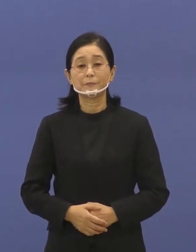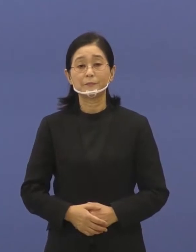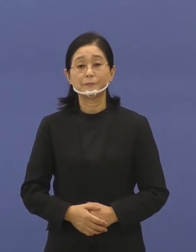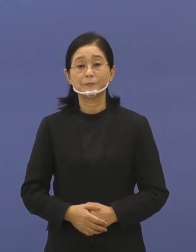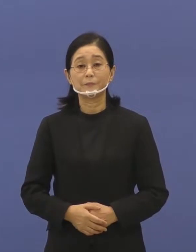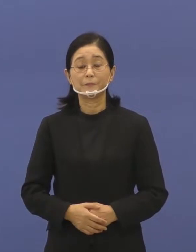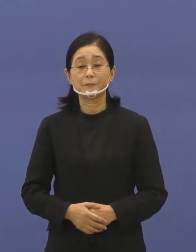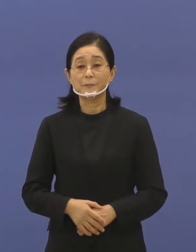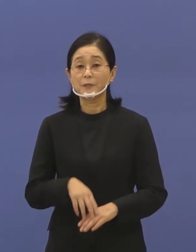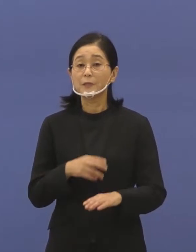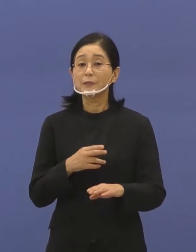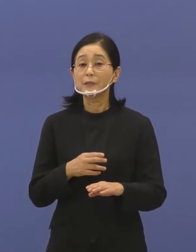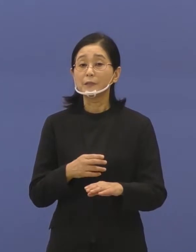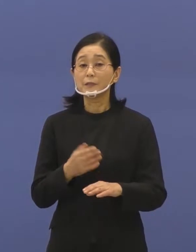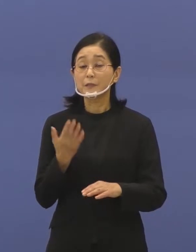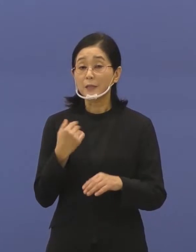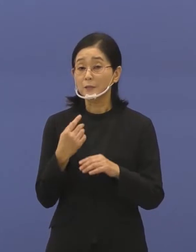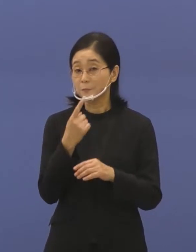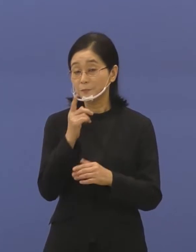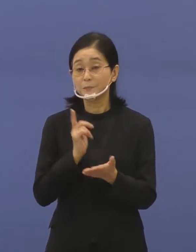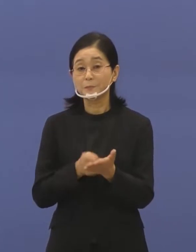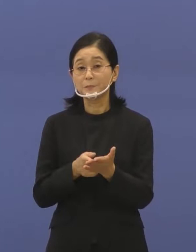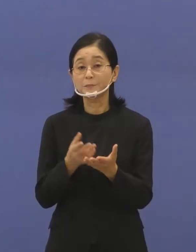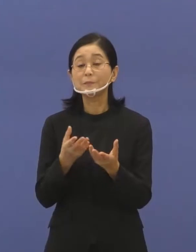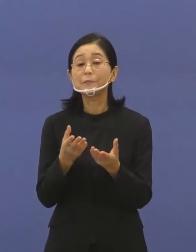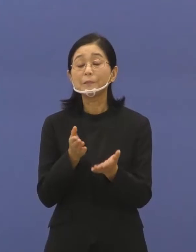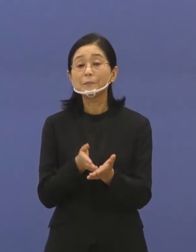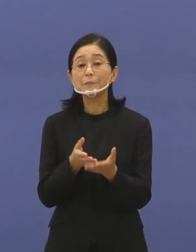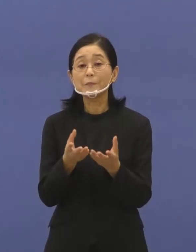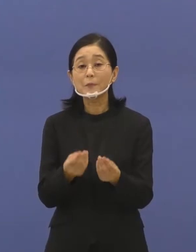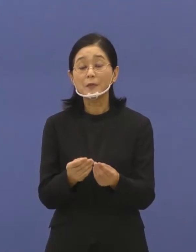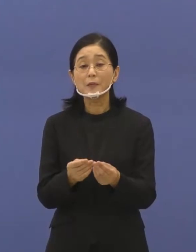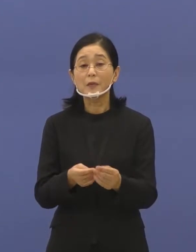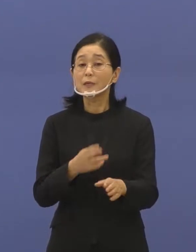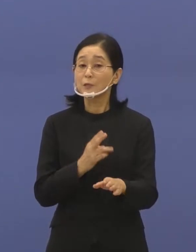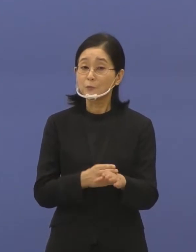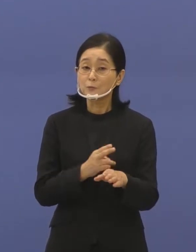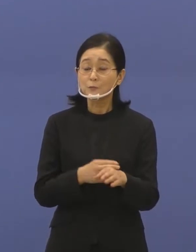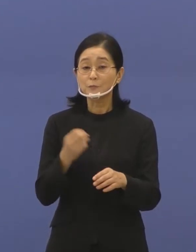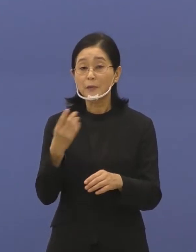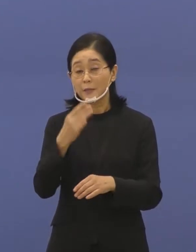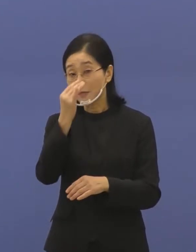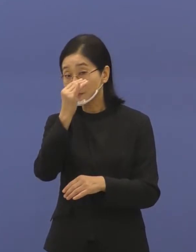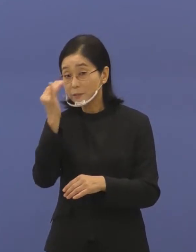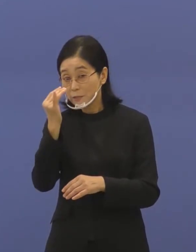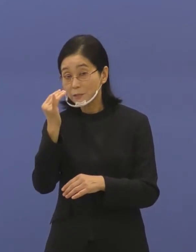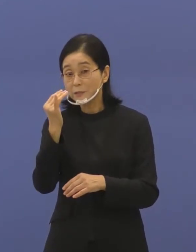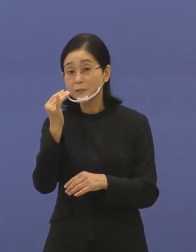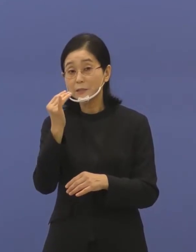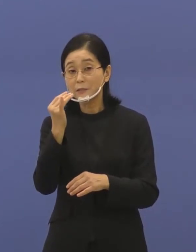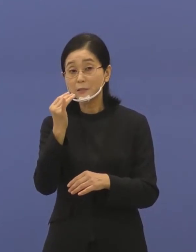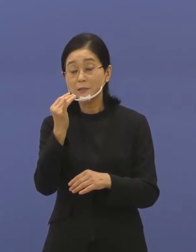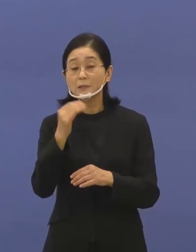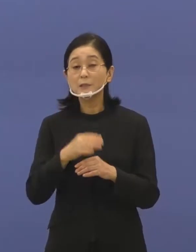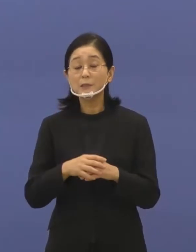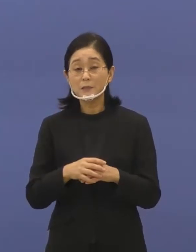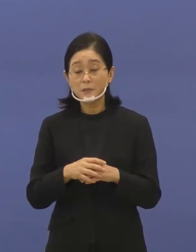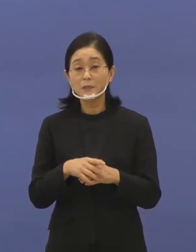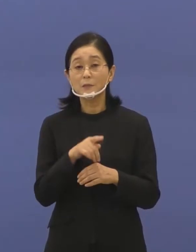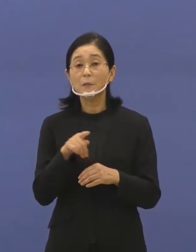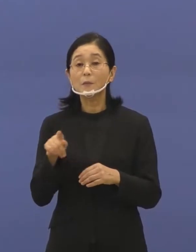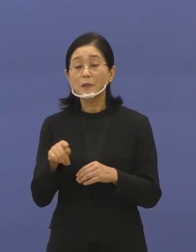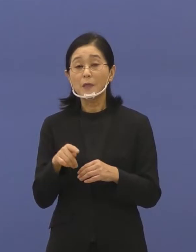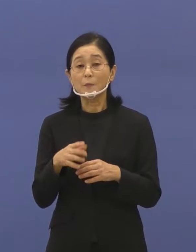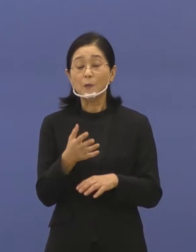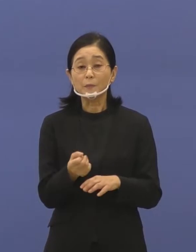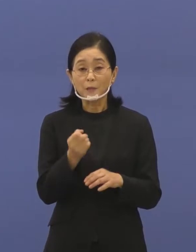ノウハウや専門性を持った専門機関に委託するということを言ったんですけど、委託先っていうのはまだ正式には決